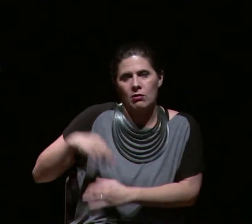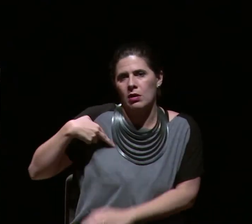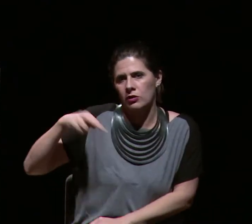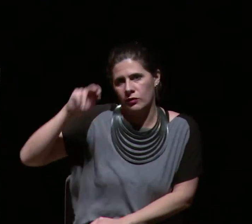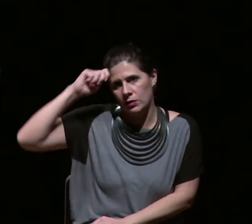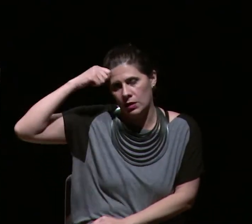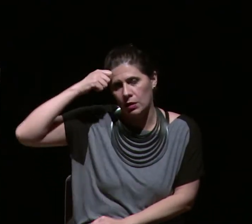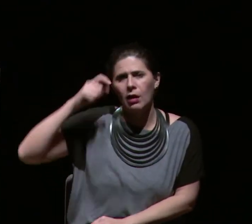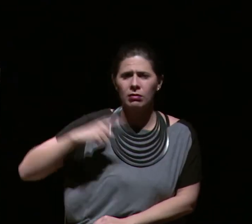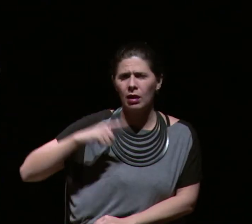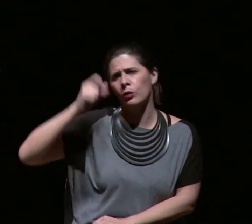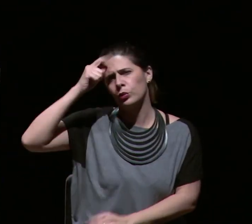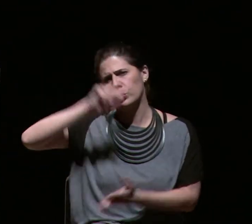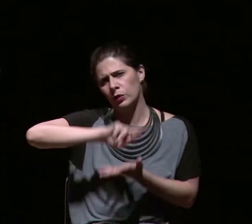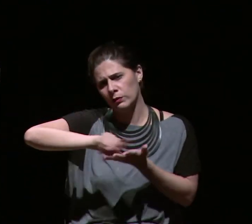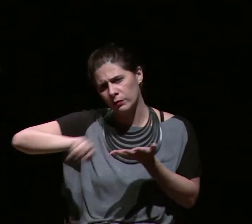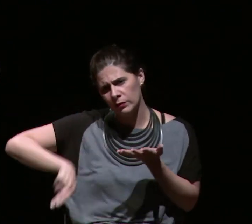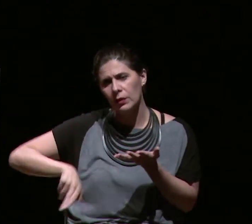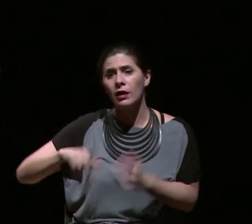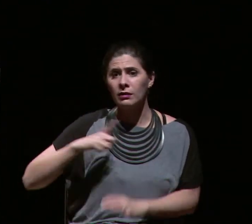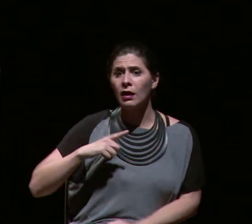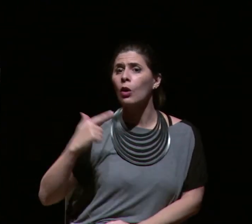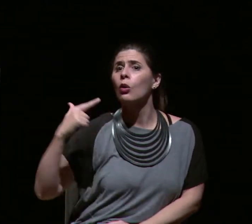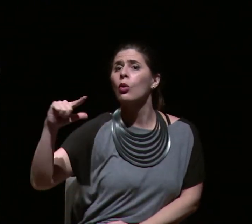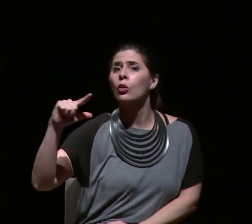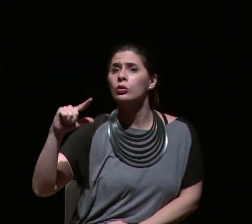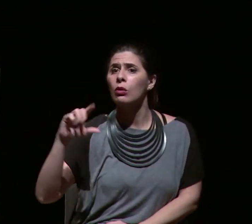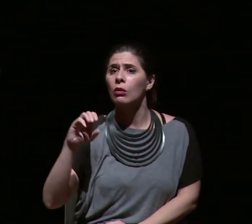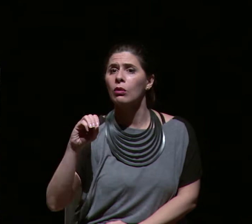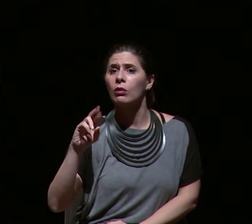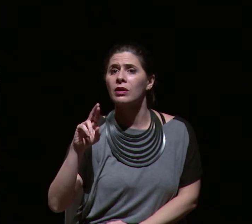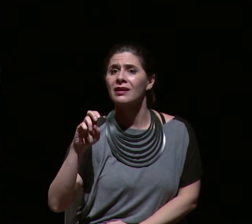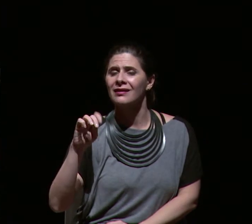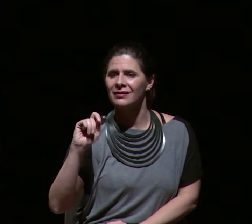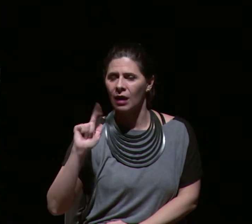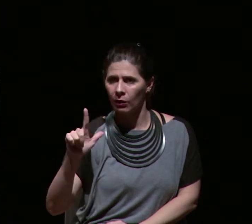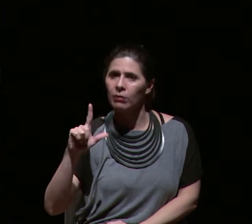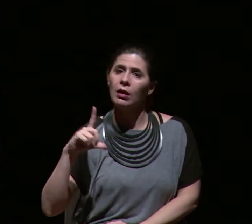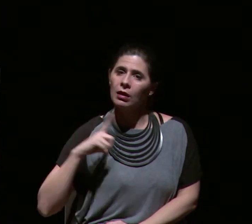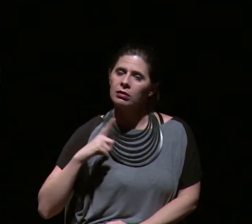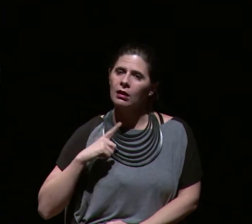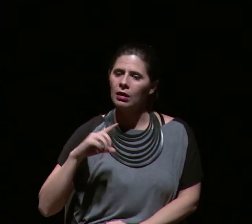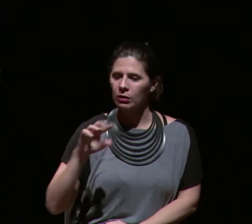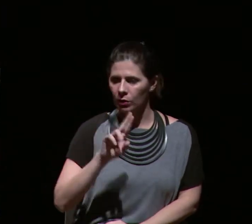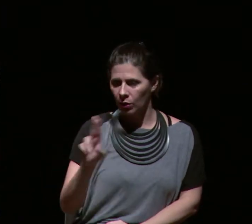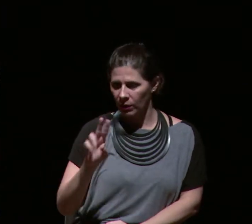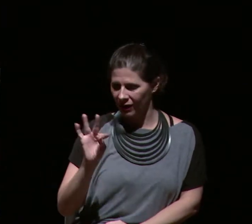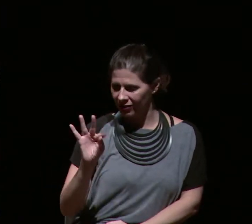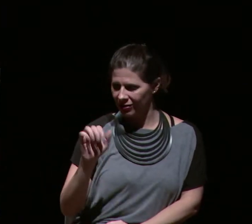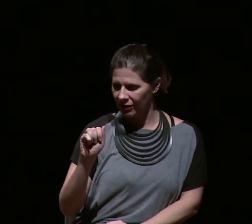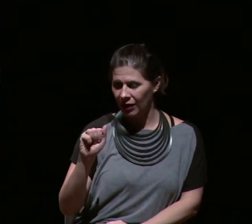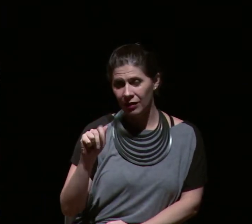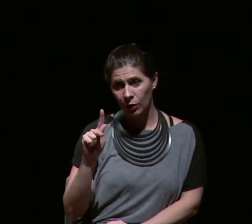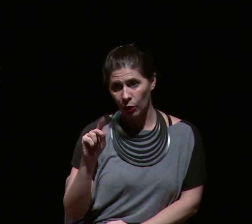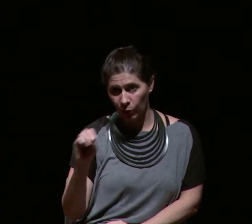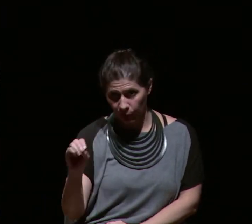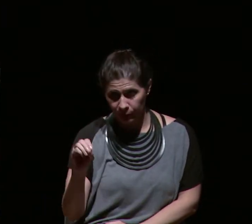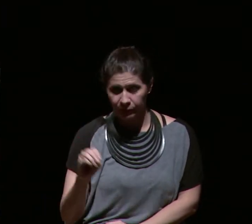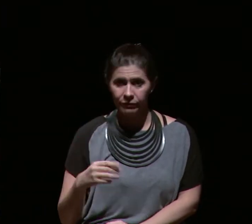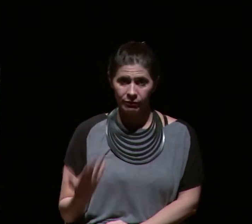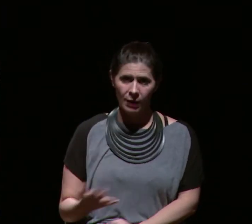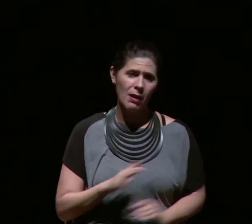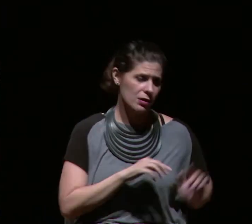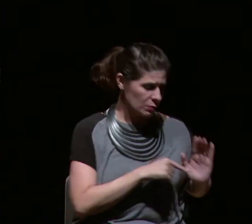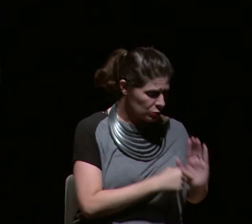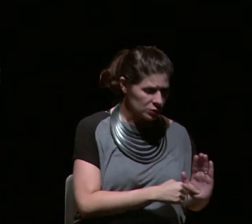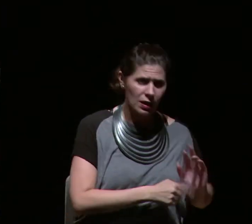culturas, como também recebe o nome de taiko em culturas orientais, por exemplo. Mas, durante minha atividade, apresentei, além de uma